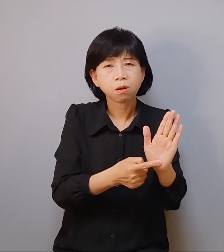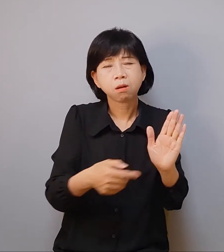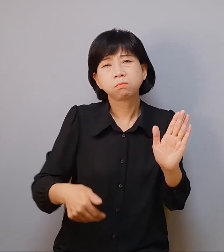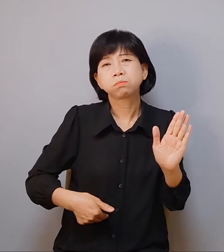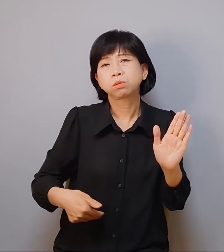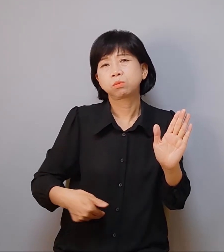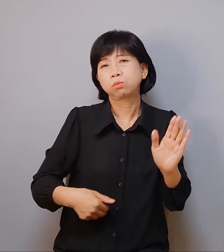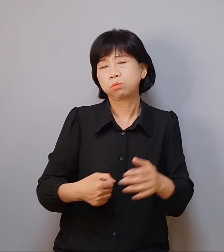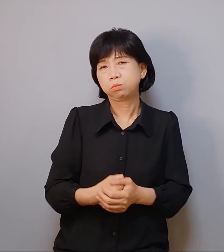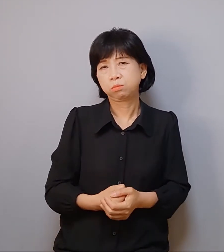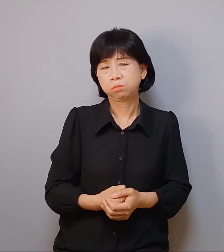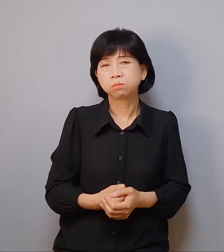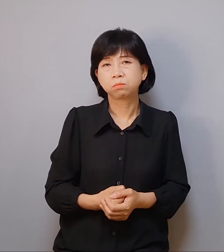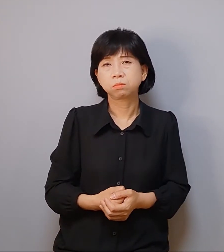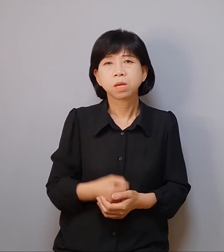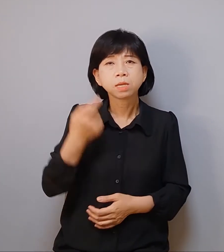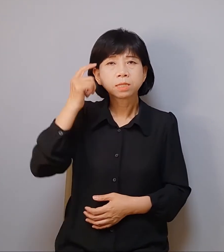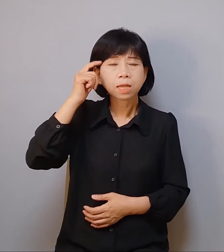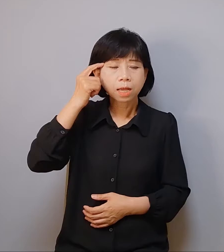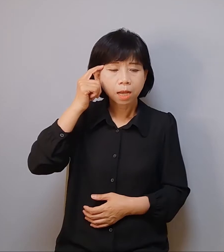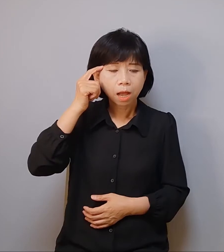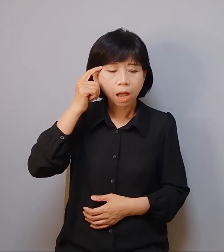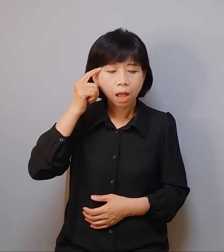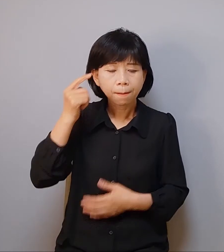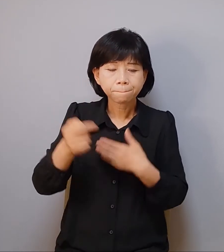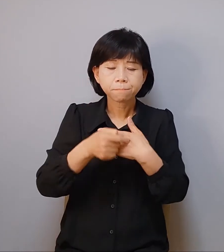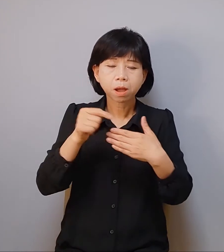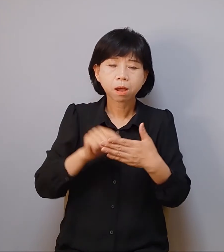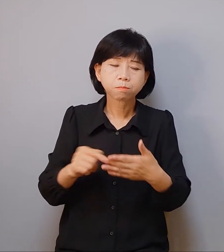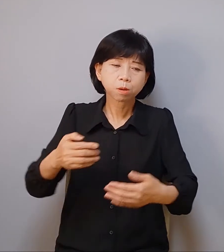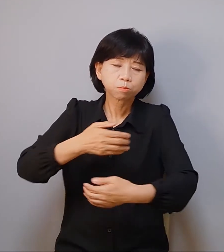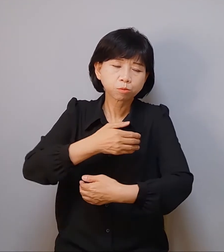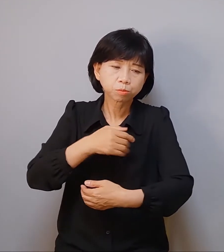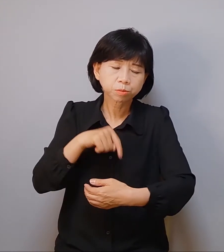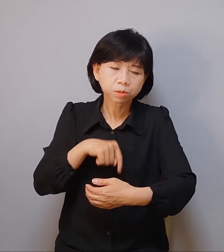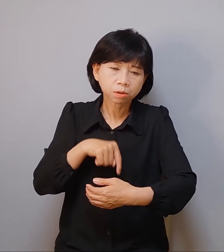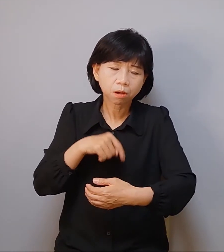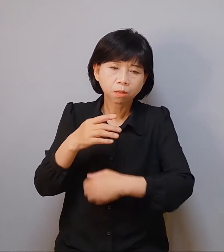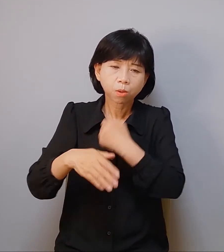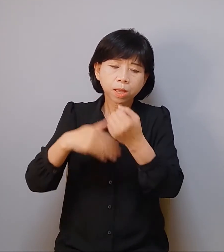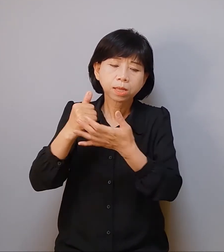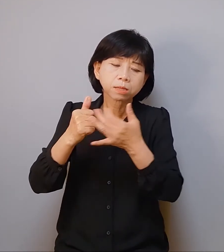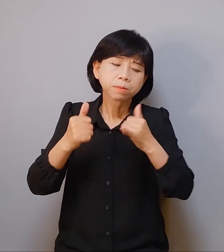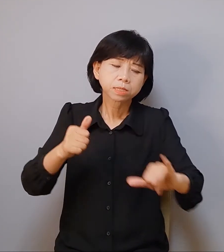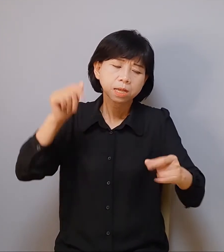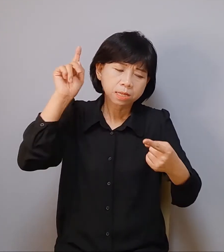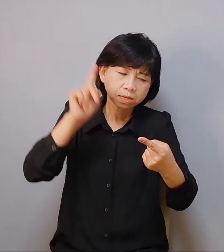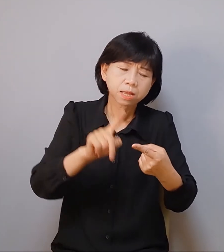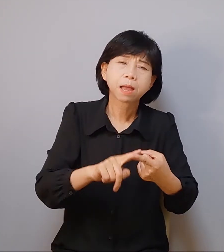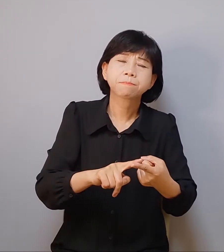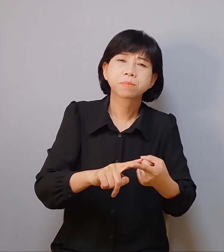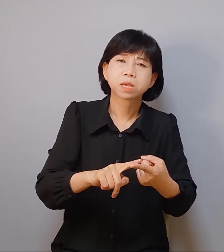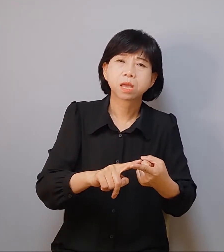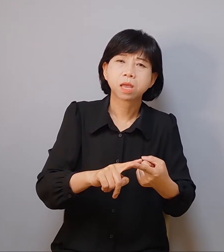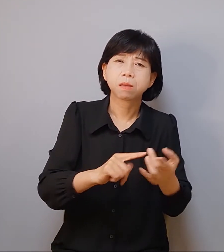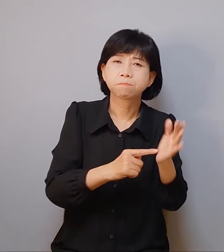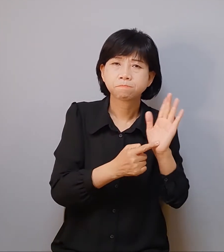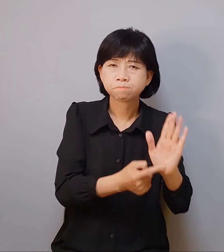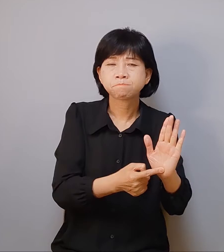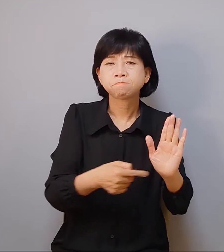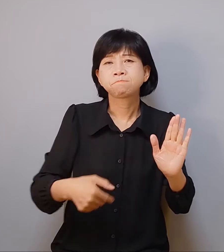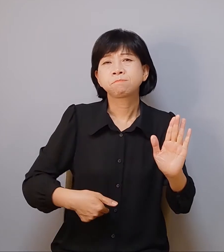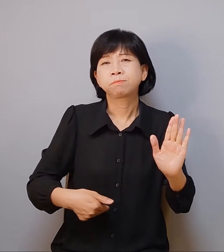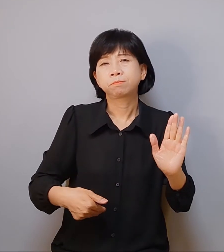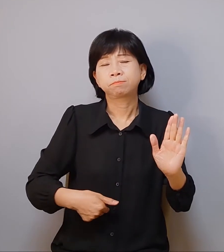품는 것조차도 하나님의 자녀다움이 있어야 되는 거예요. 목소리만 쫙 깔아서 그럴싸하게